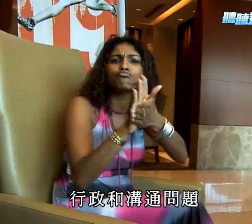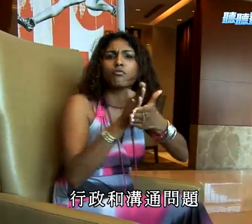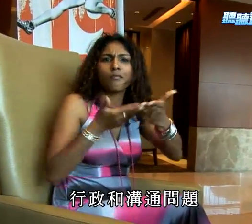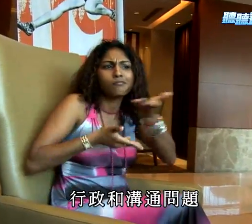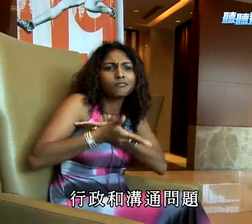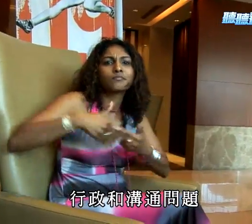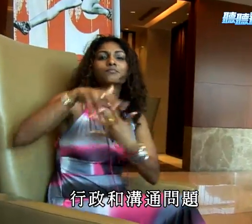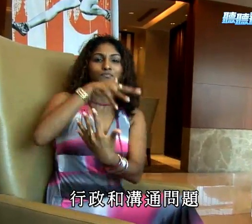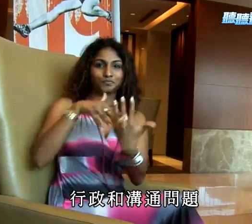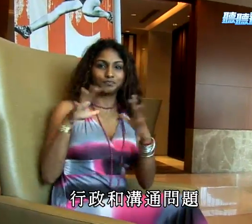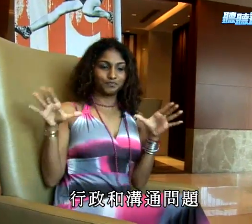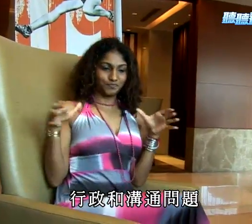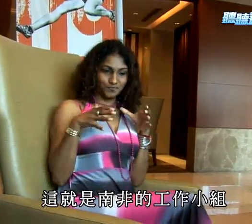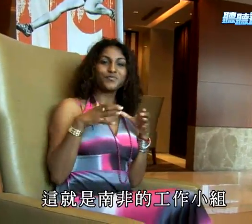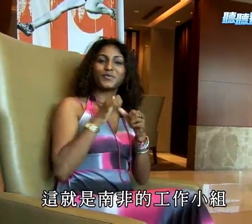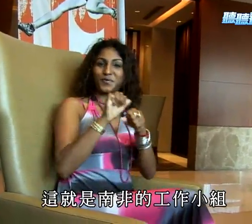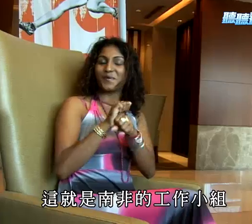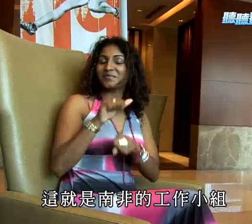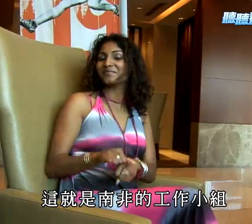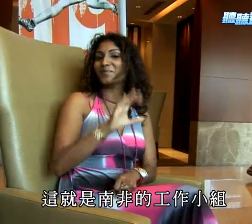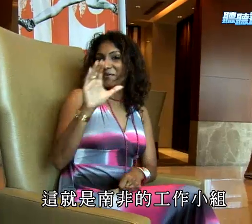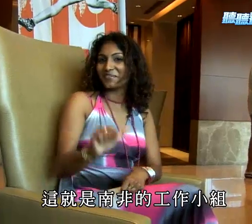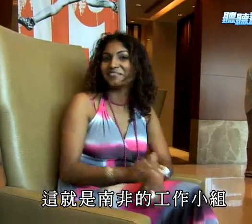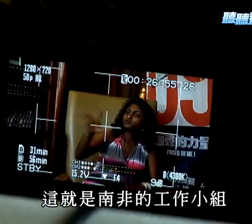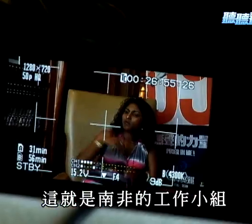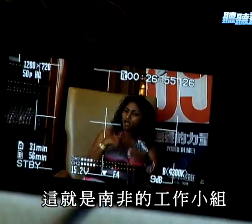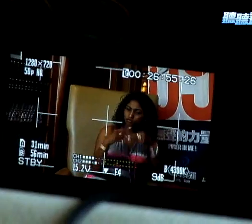沟通问题，这就是南非的工作小组。